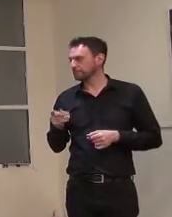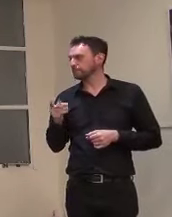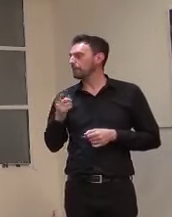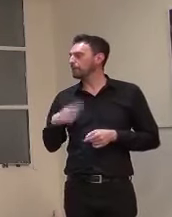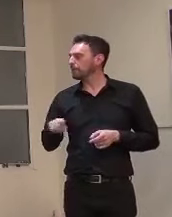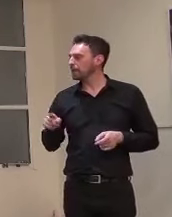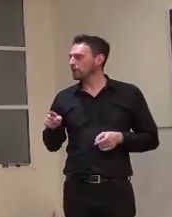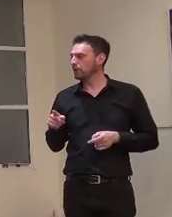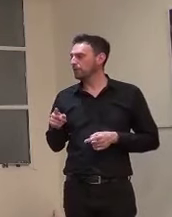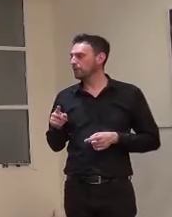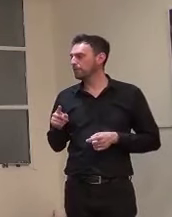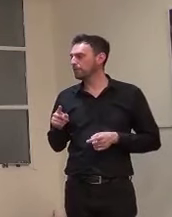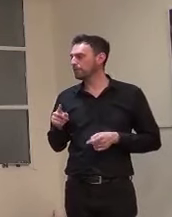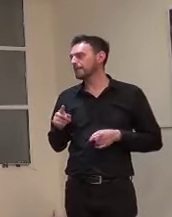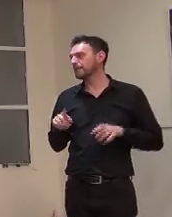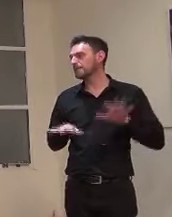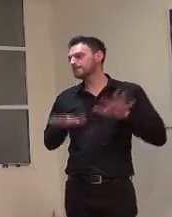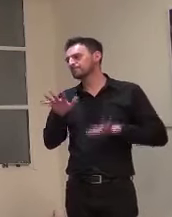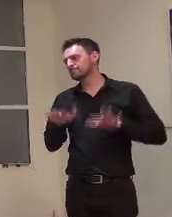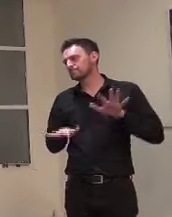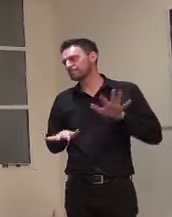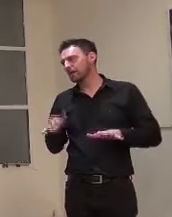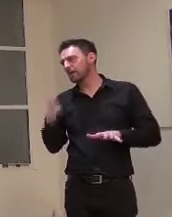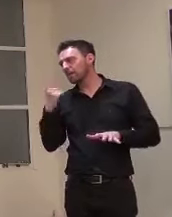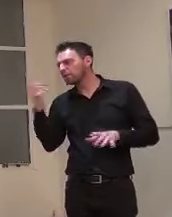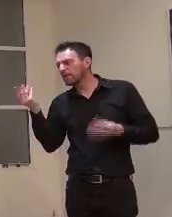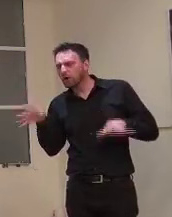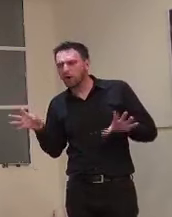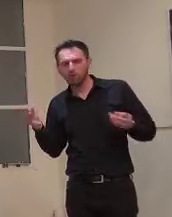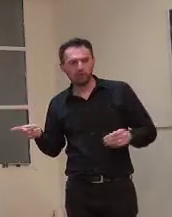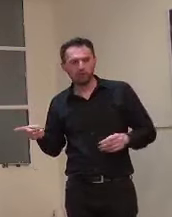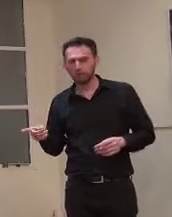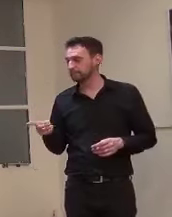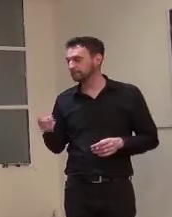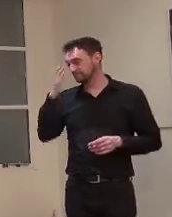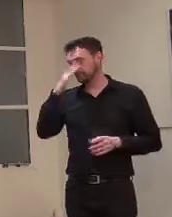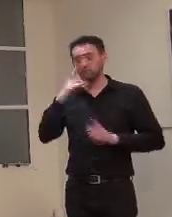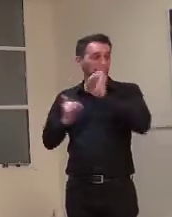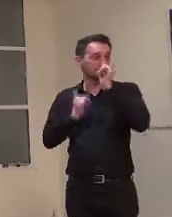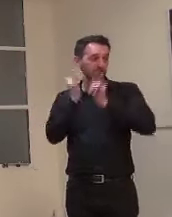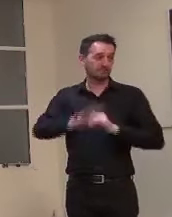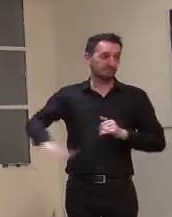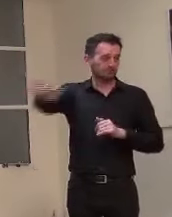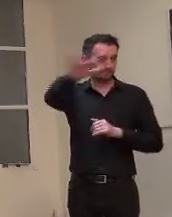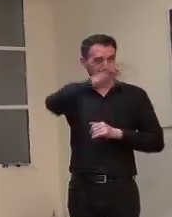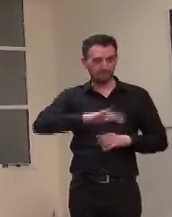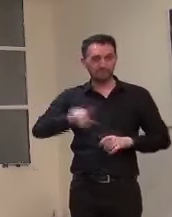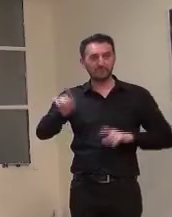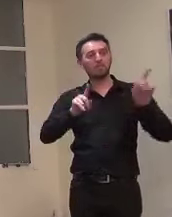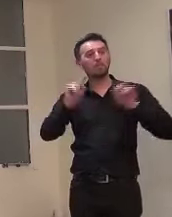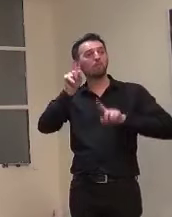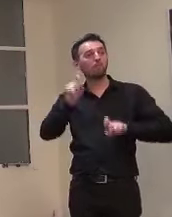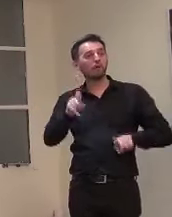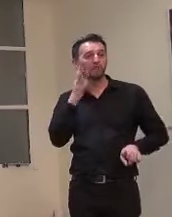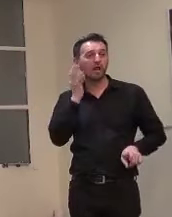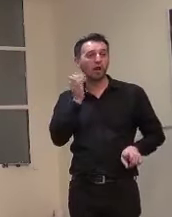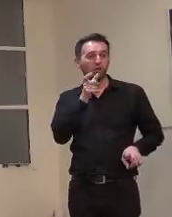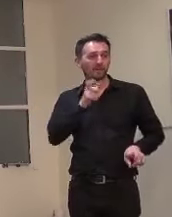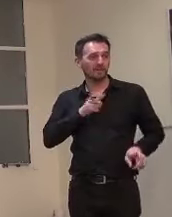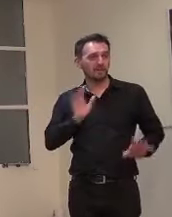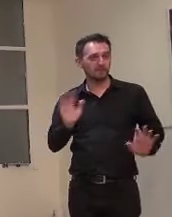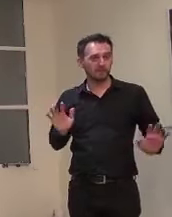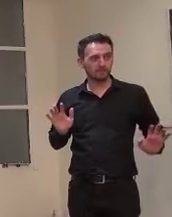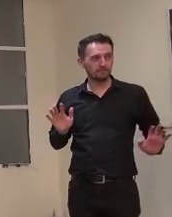pero un poco y en lo abro al recabar si alguna pregunta comentario